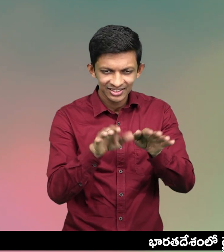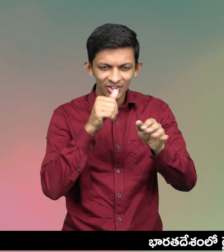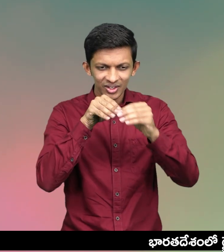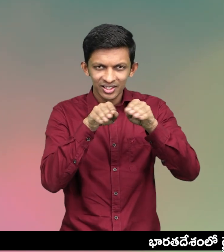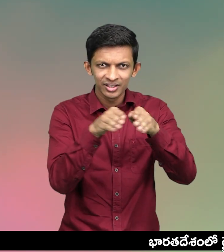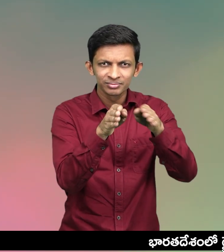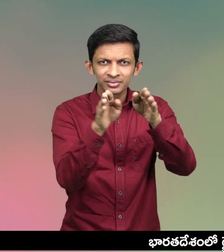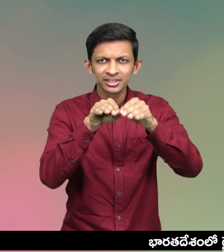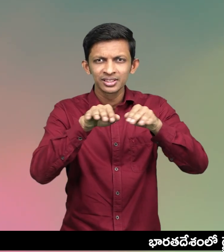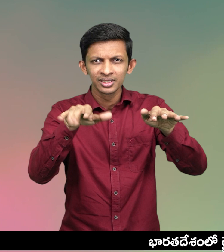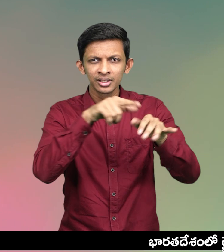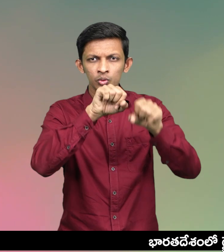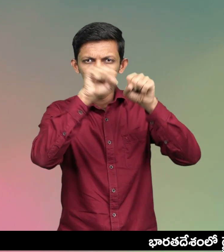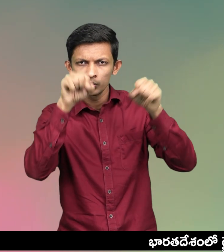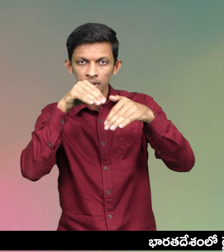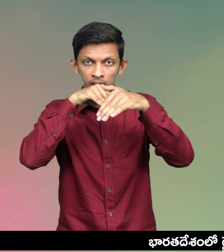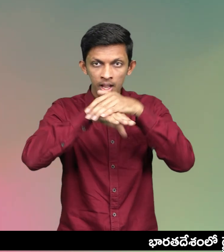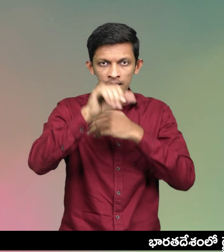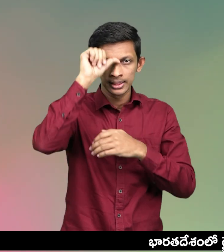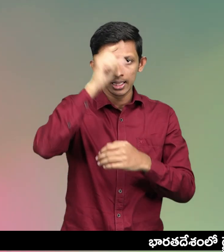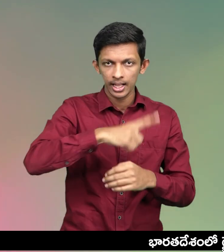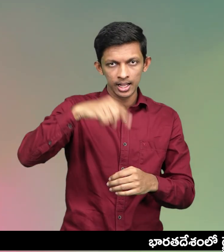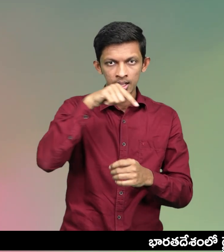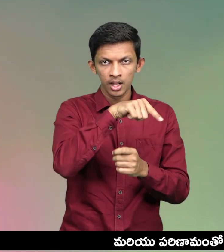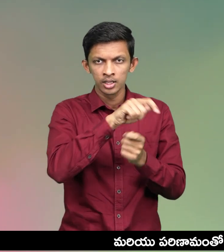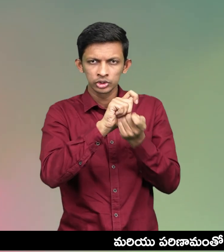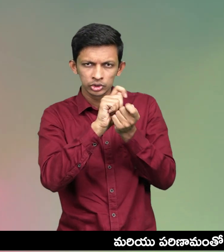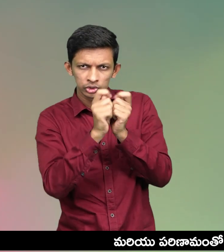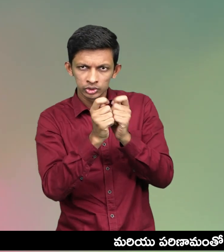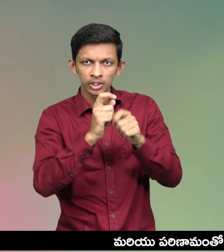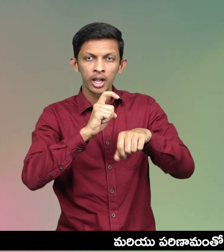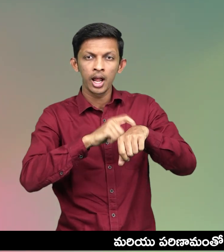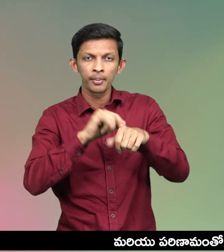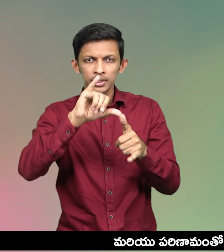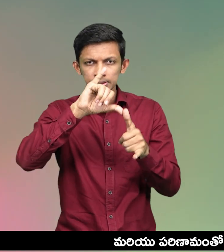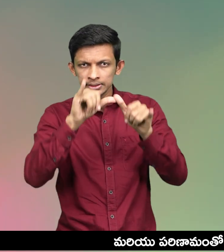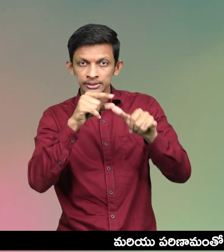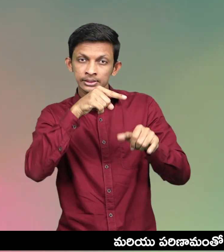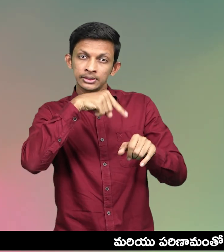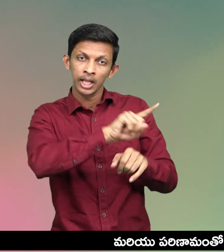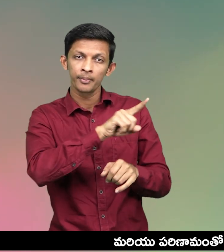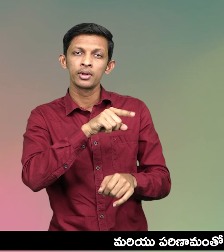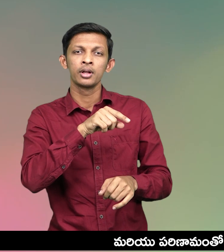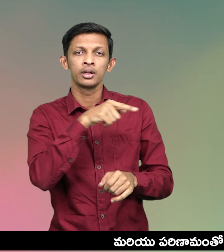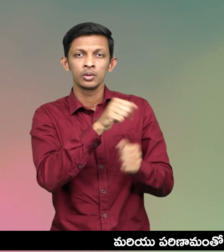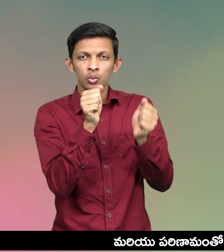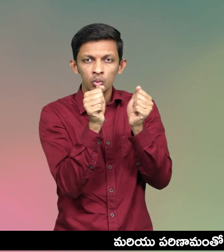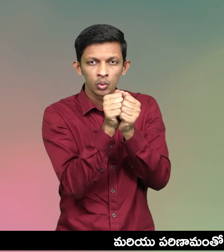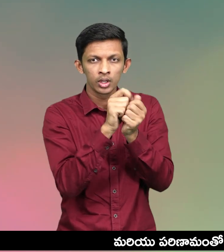భారతదేశంలో డ్రైనేజీ వ్యవస్థ అభివృద్ధి చెందింది మరియు పరిణామంతో తనను తాను సర్దుబాటు చేసుకున్నాడు.